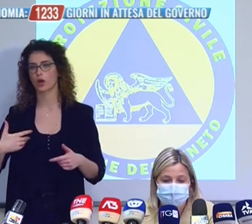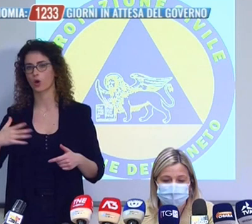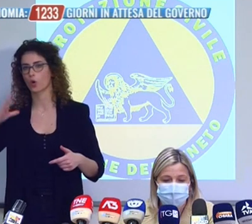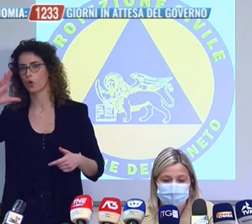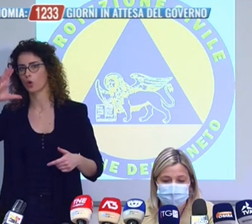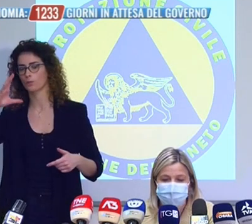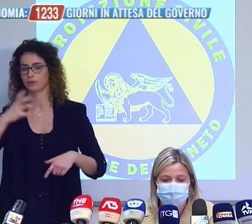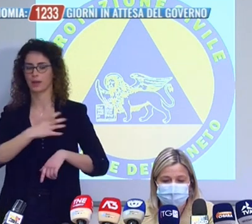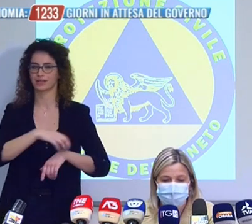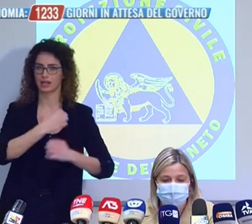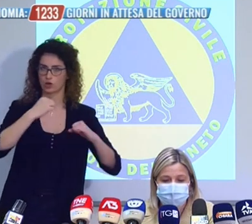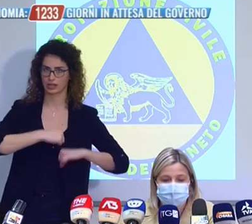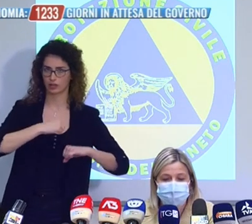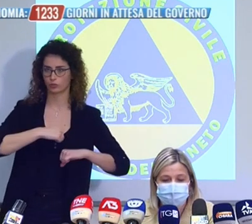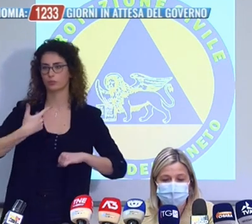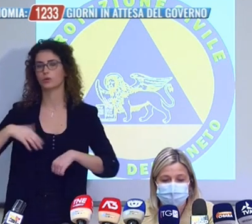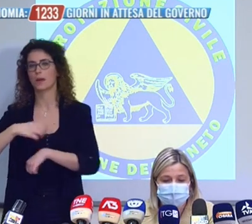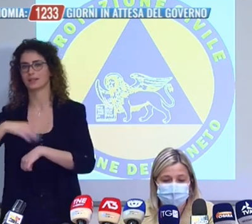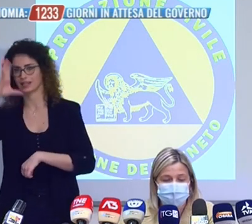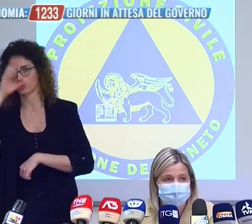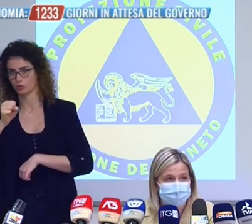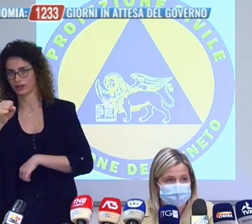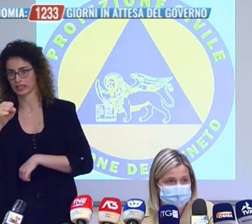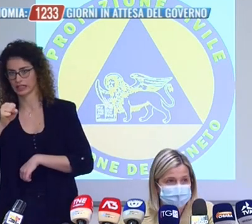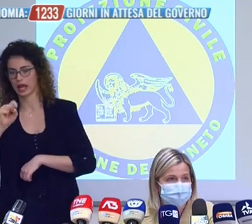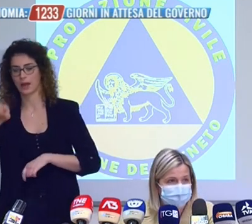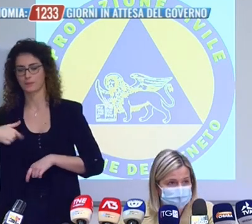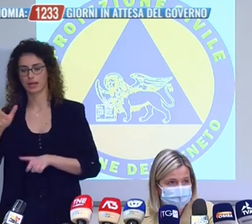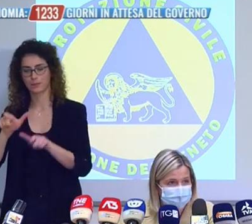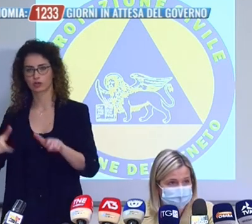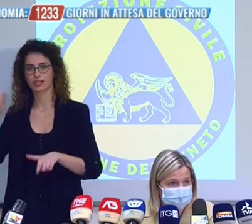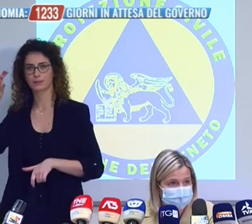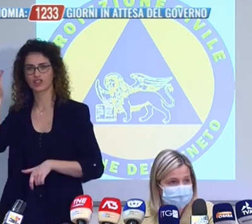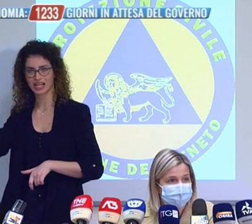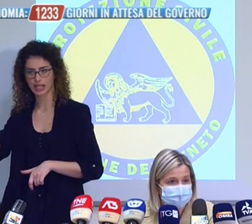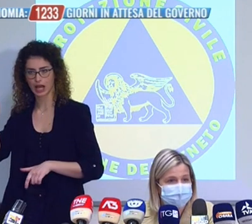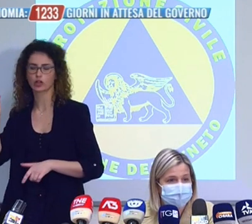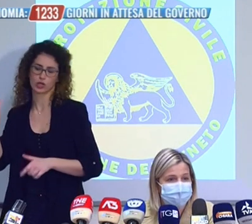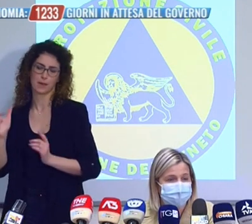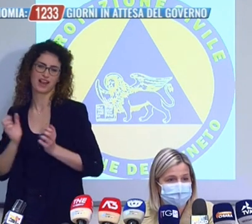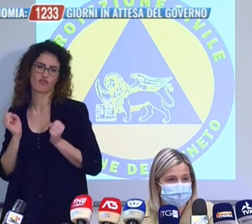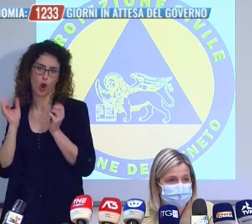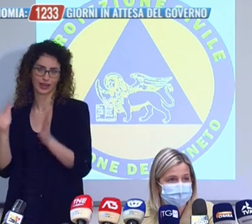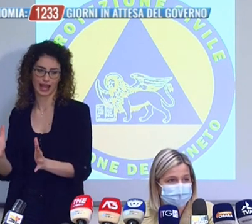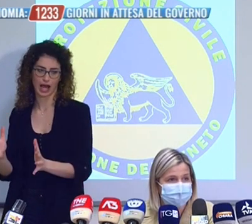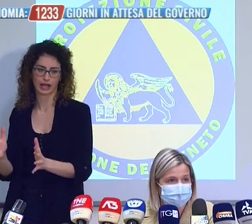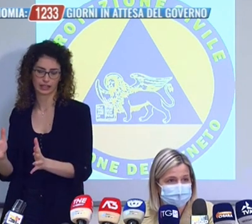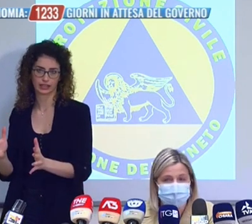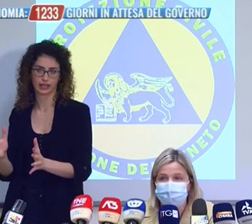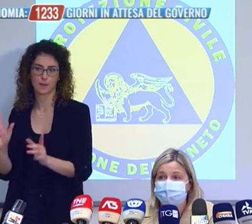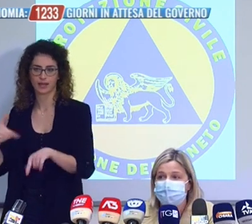e il Ministero della Salute e il Ministero dell'Università per l'utilizzo dei specializzandi su base volontaria, sempre nel campo